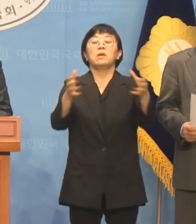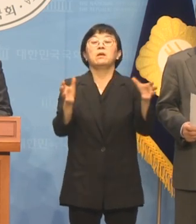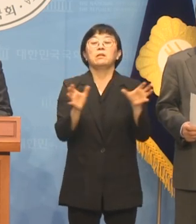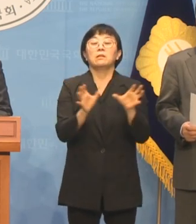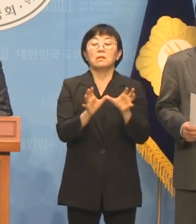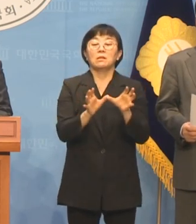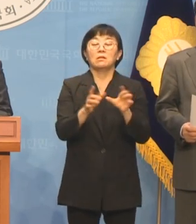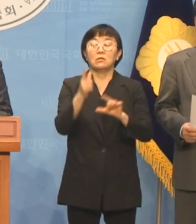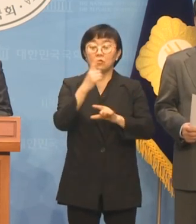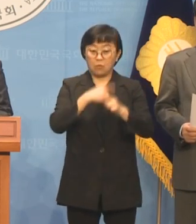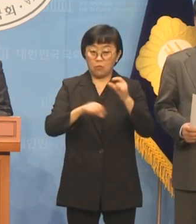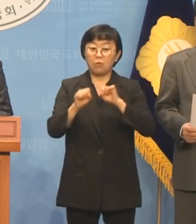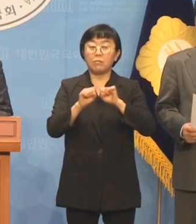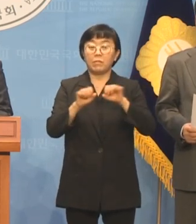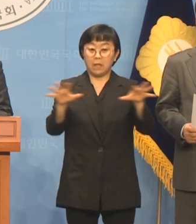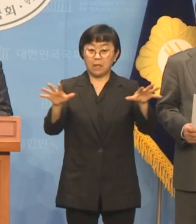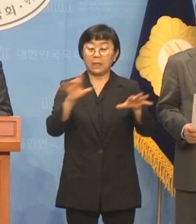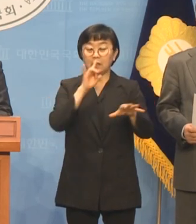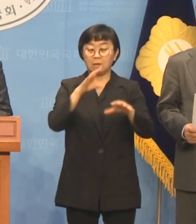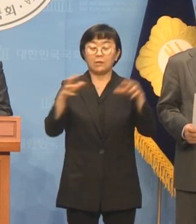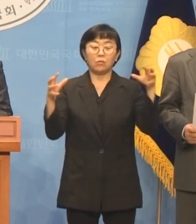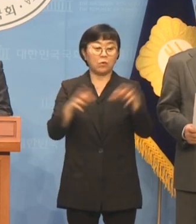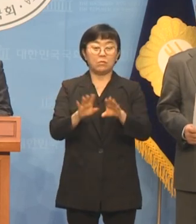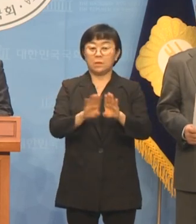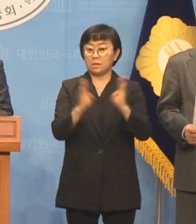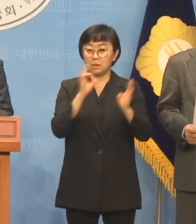운영위원회에서 더더욱 파행이 거듭되고 있습니다.